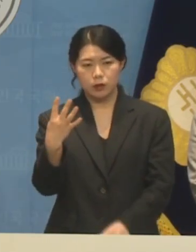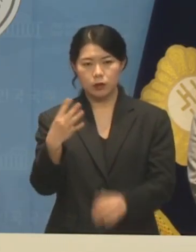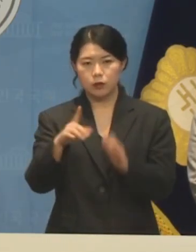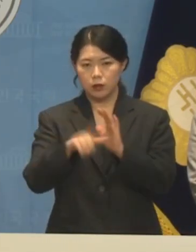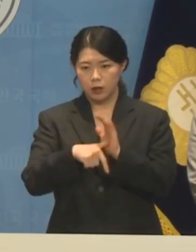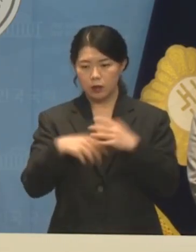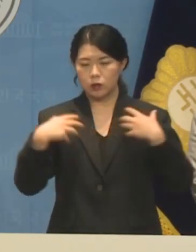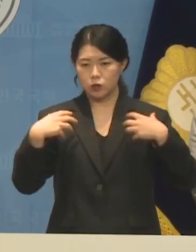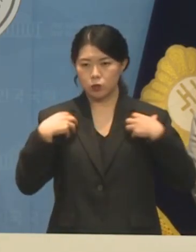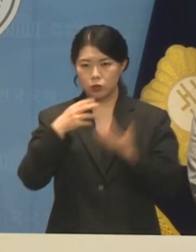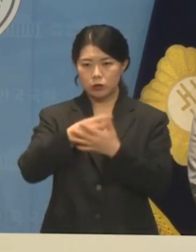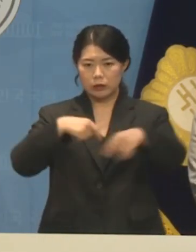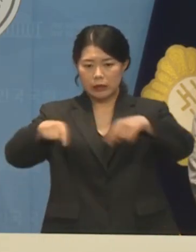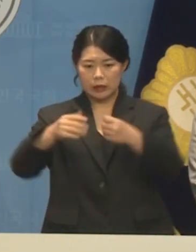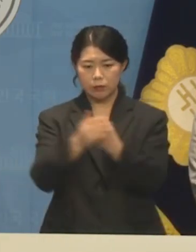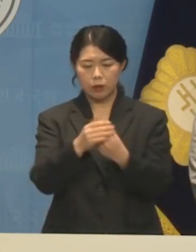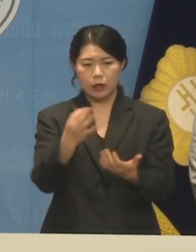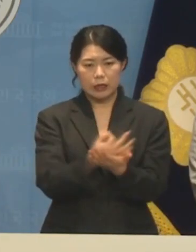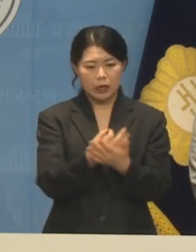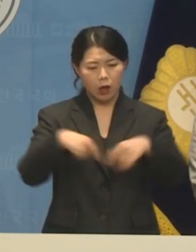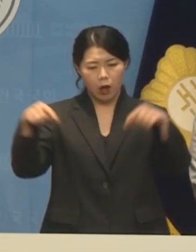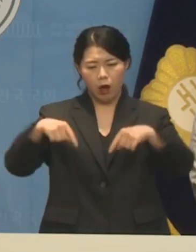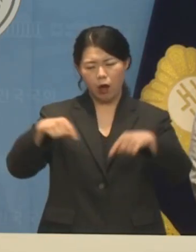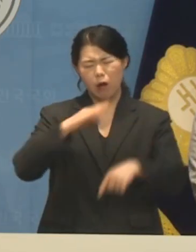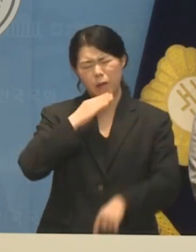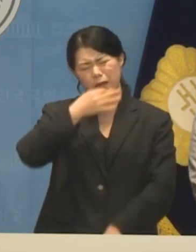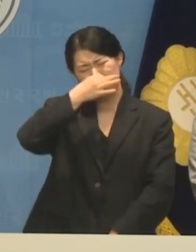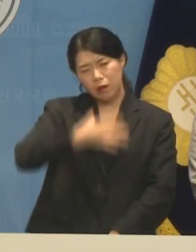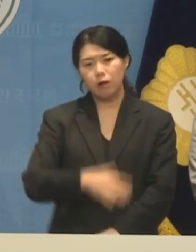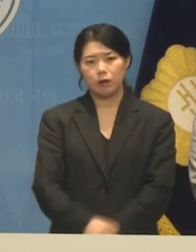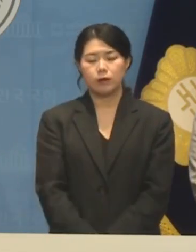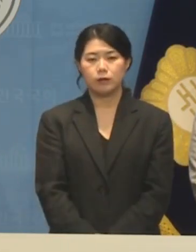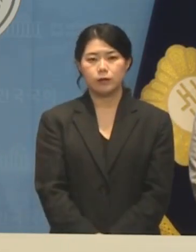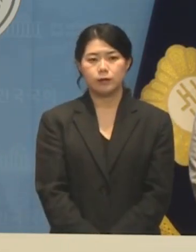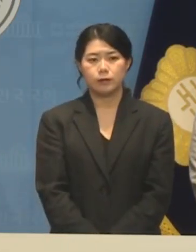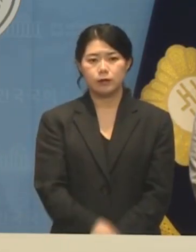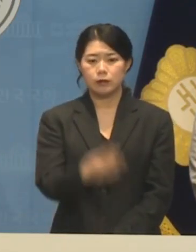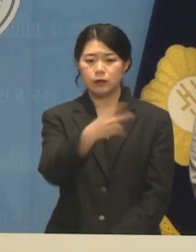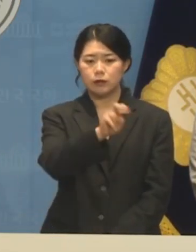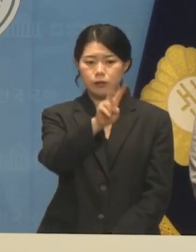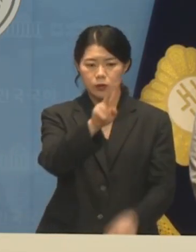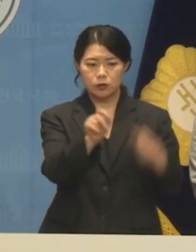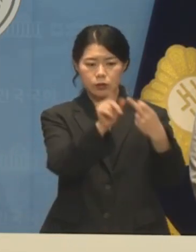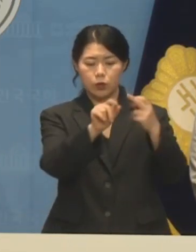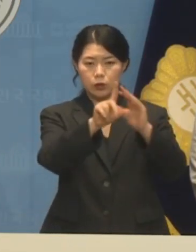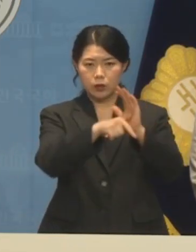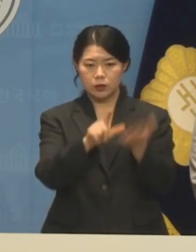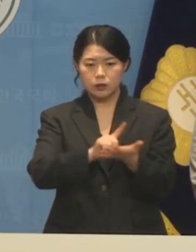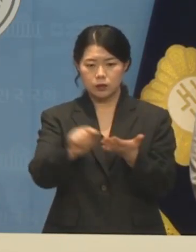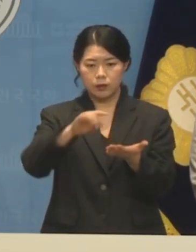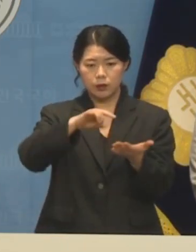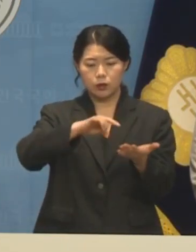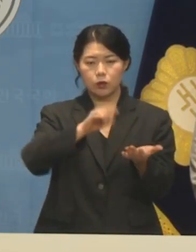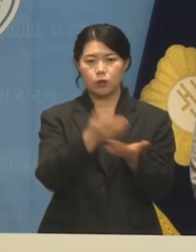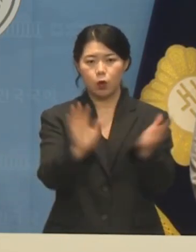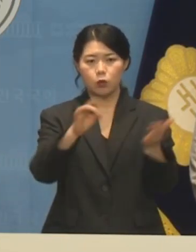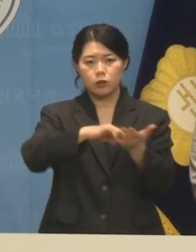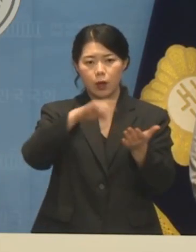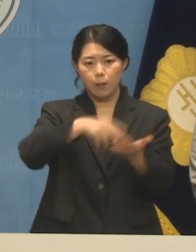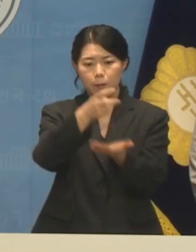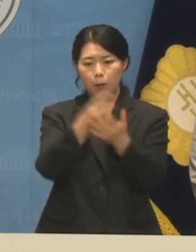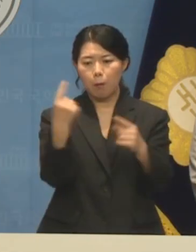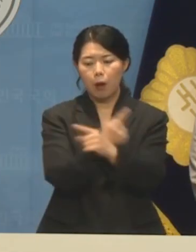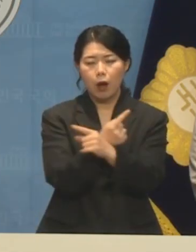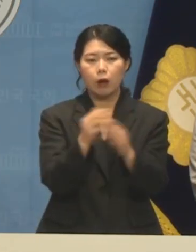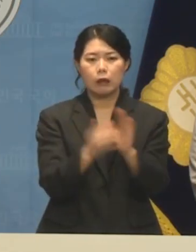인해 임금 교섭을 힘들게 진행하였습니다. 22년 12월 지방교부세법 시행규칙을